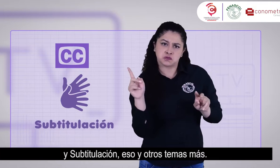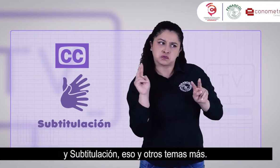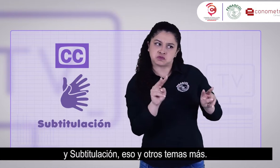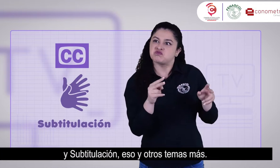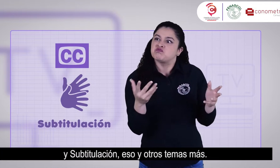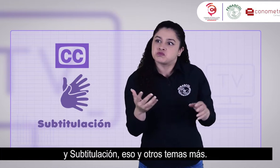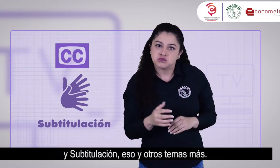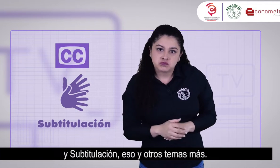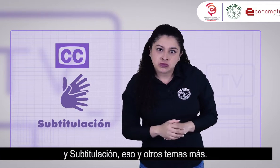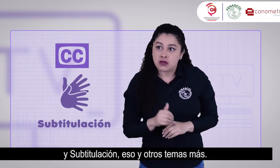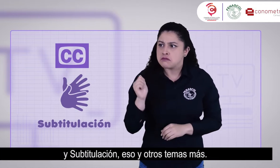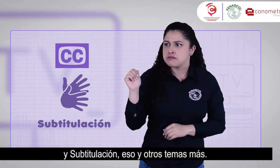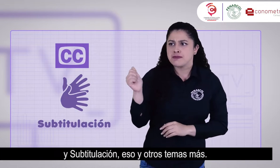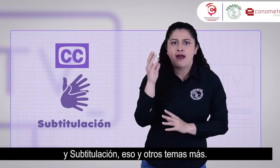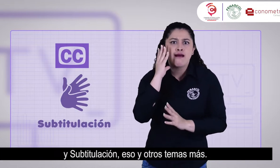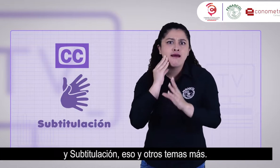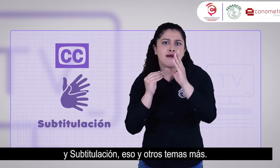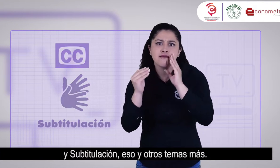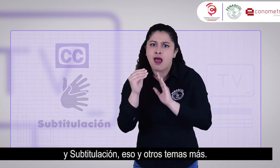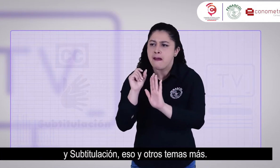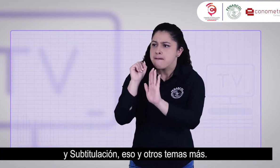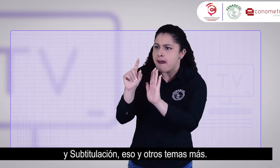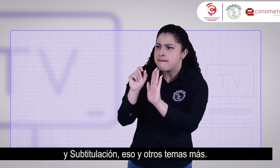subtitulación. Eso y otros temas más.